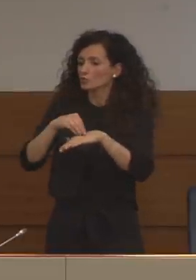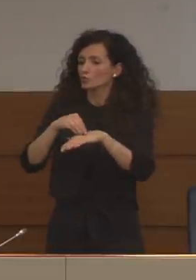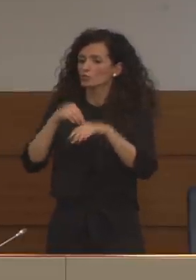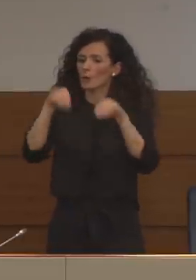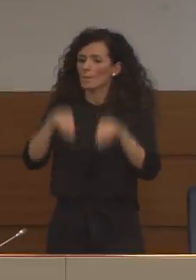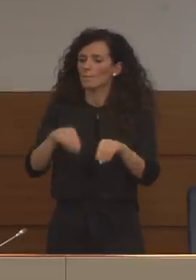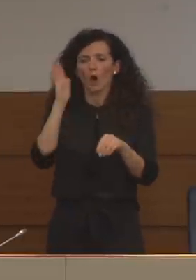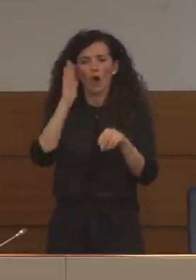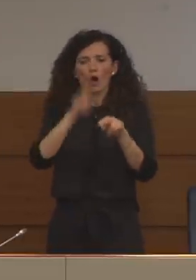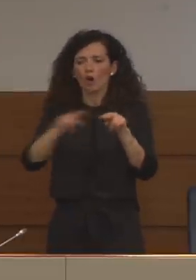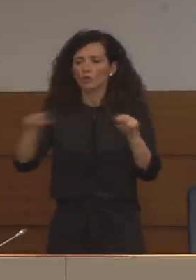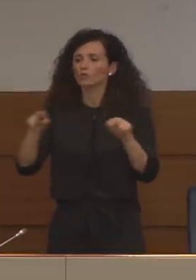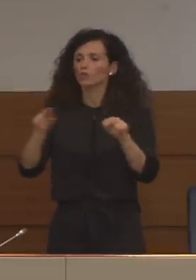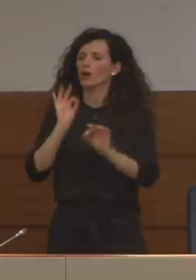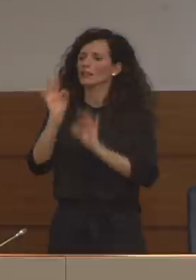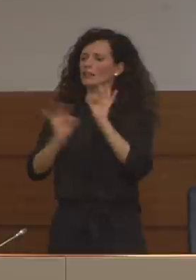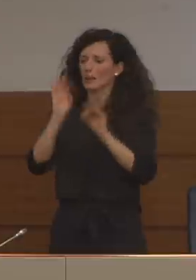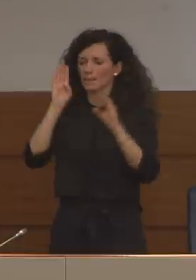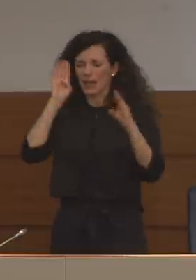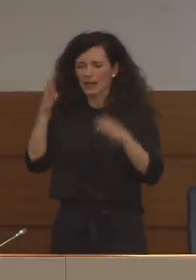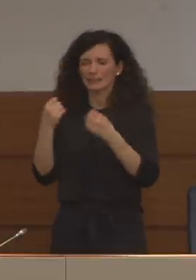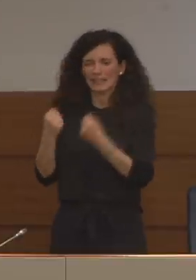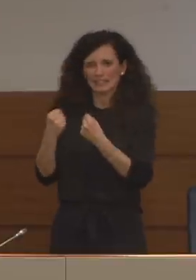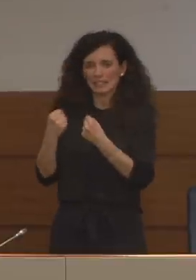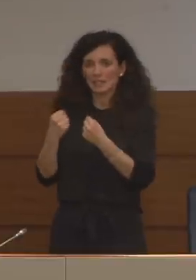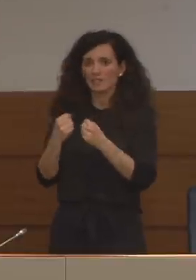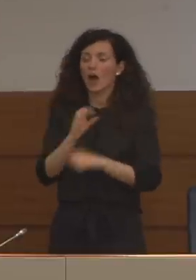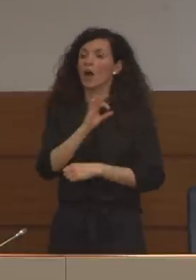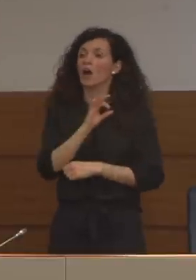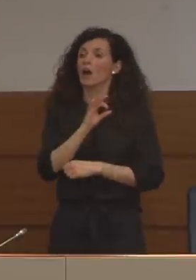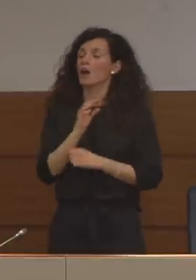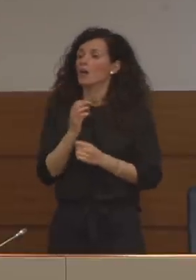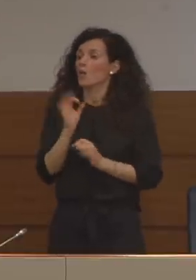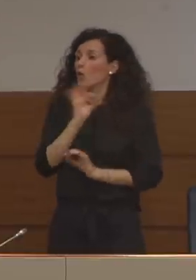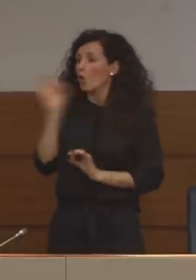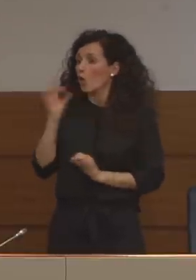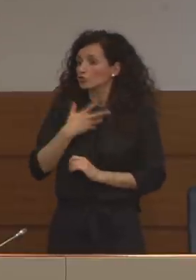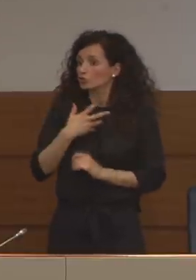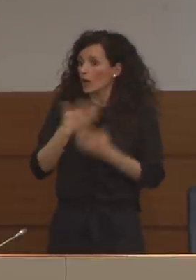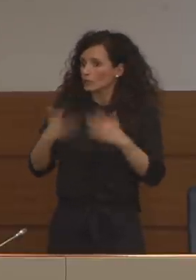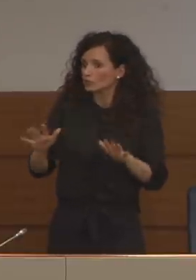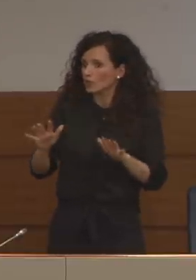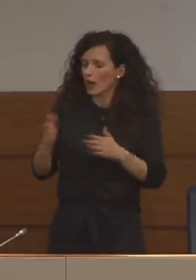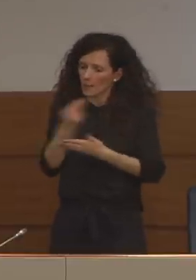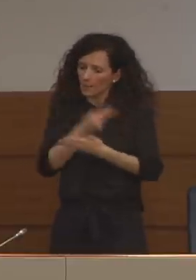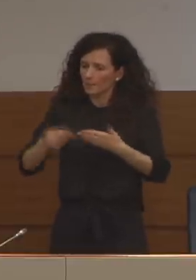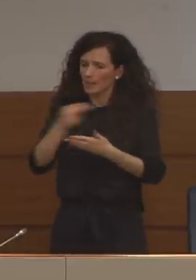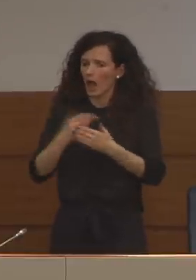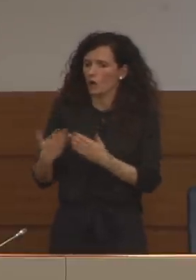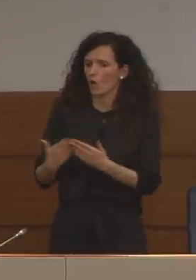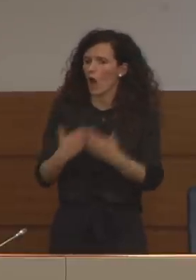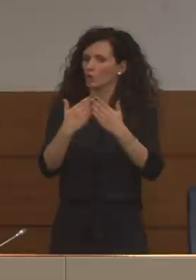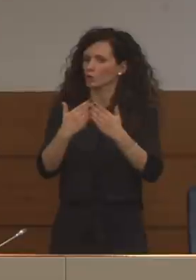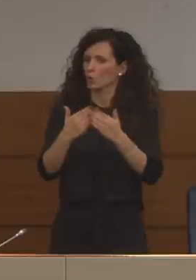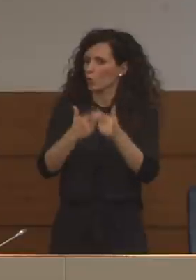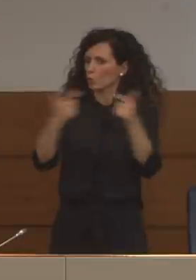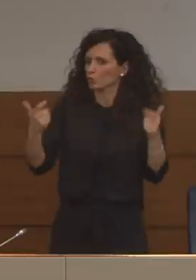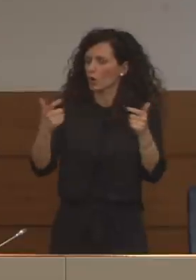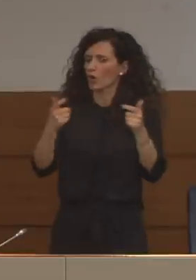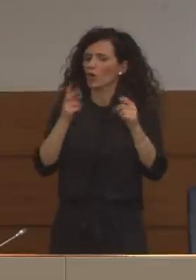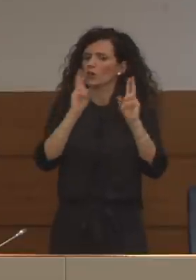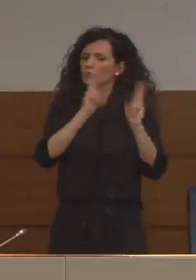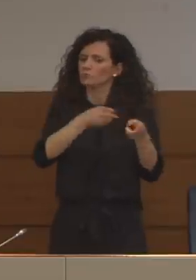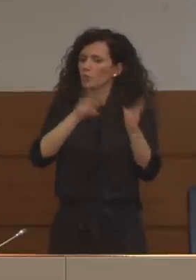in terapia intensiva al di là in generale esiste già un concreto piano di potenziamento delle strutture